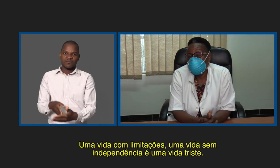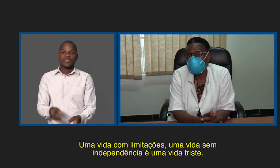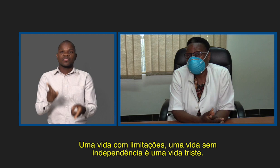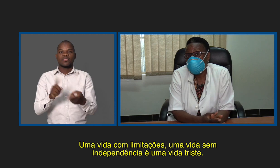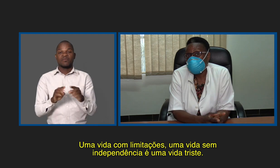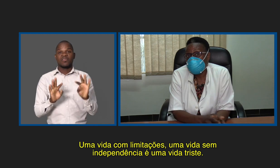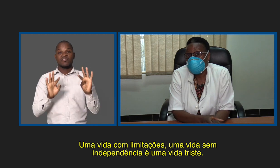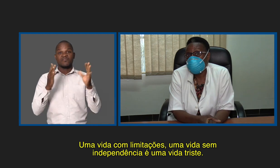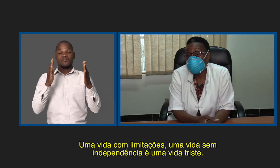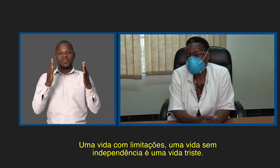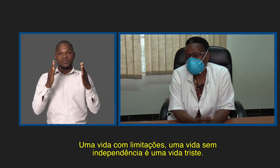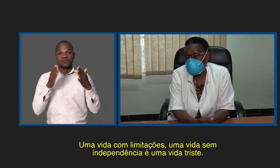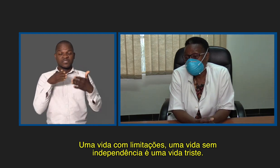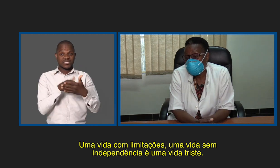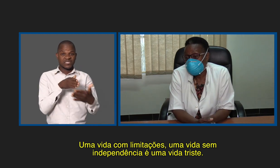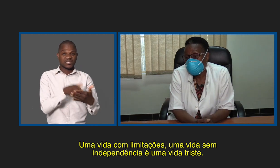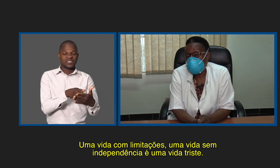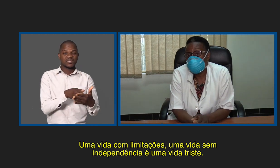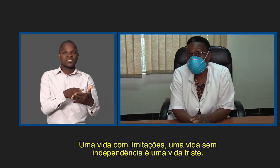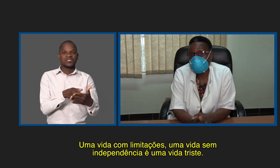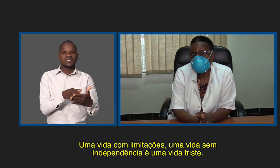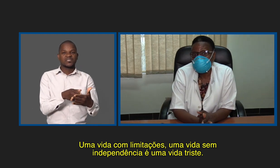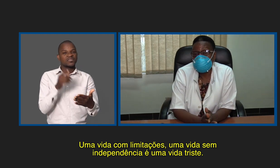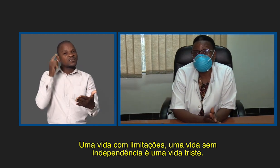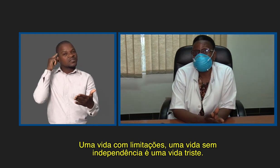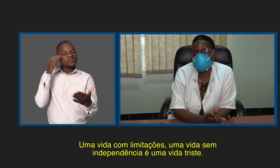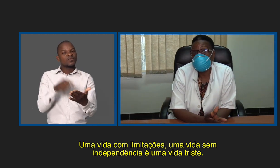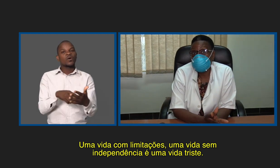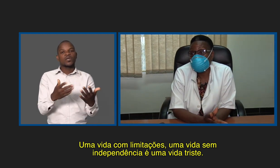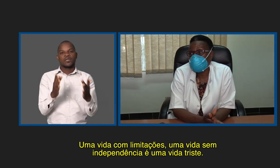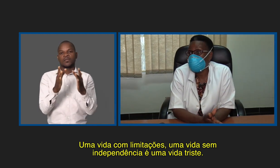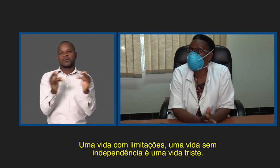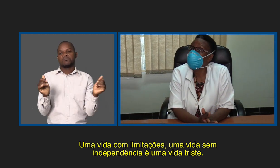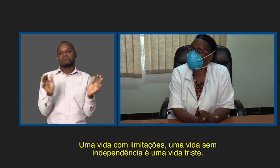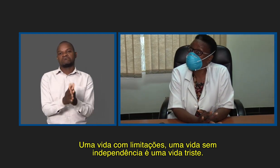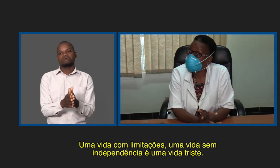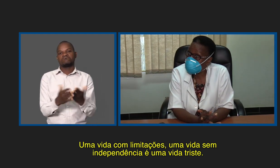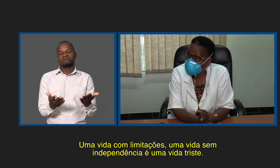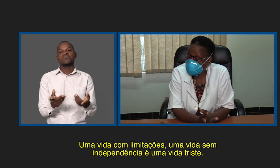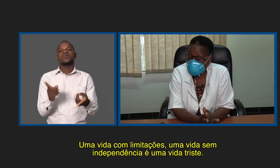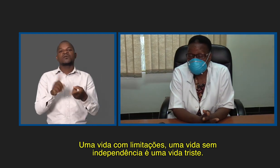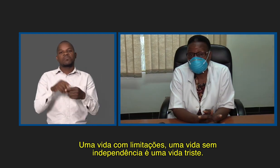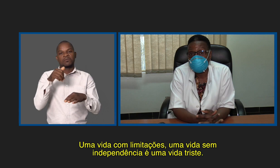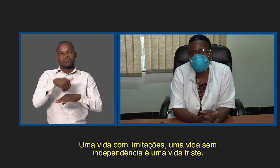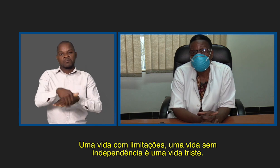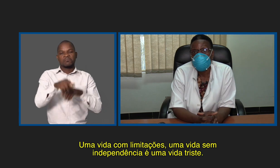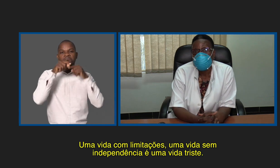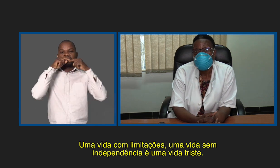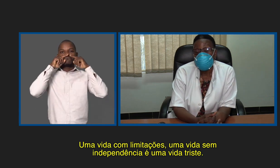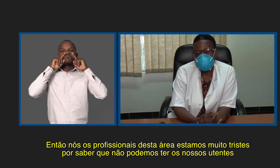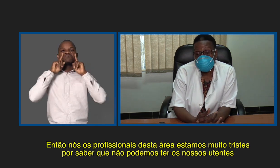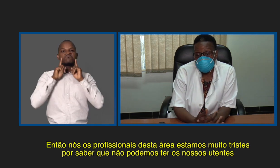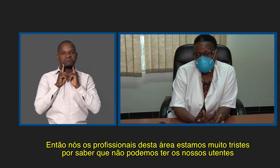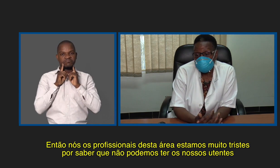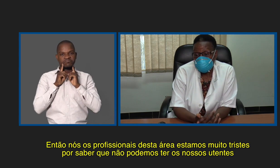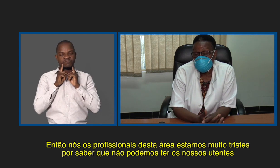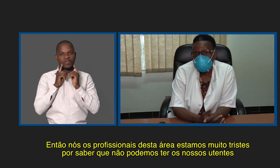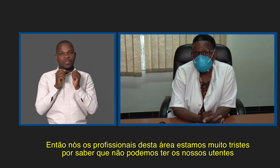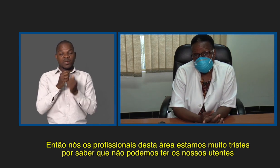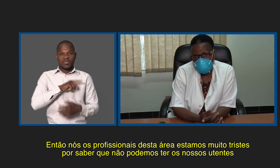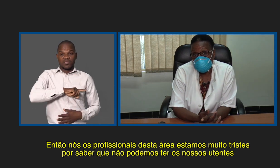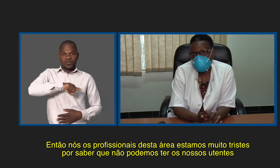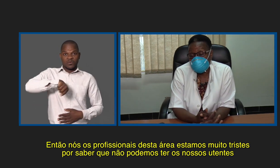E uma vida com limitações, uma vida sem independência é uma vida triste. Então,